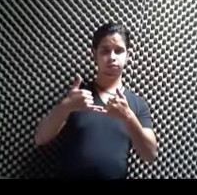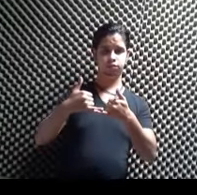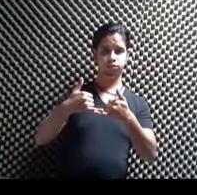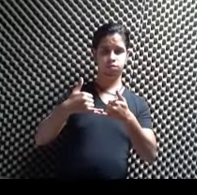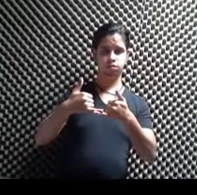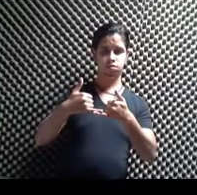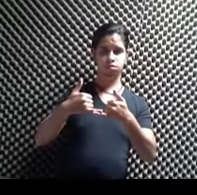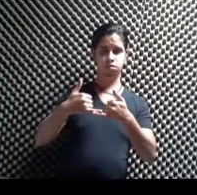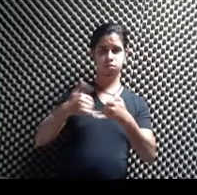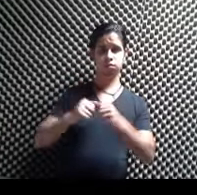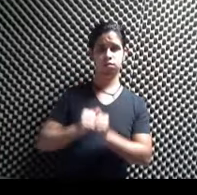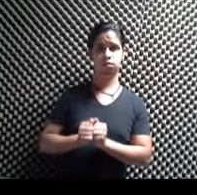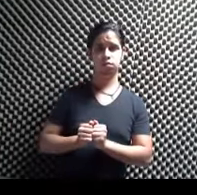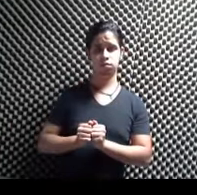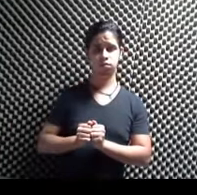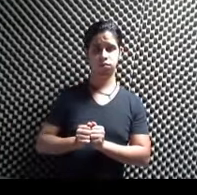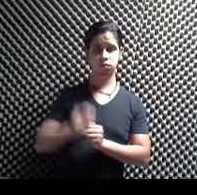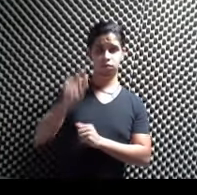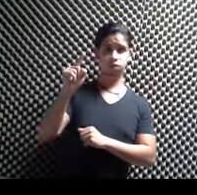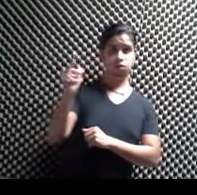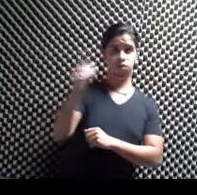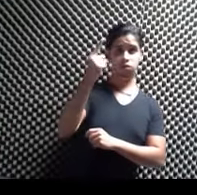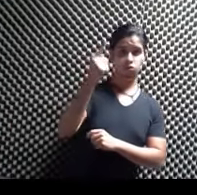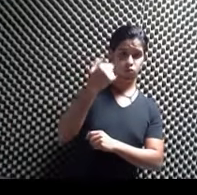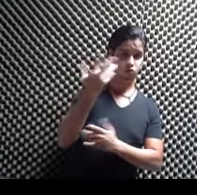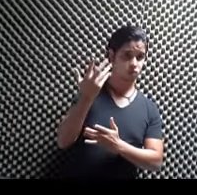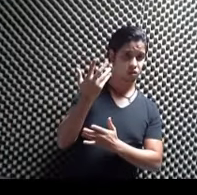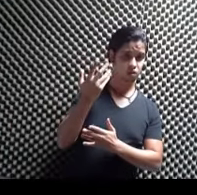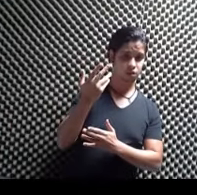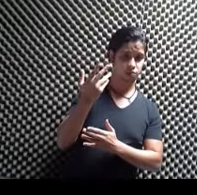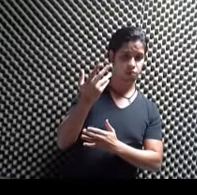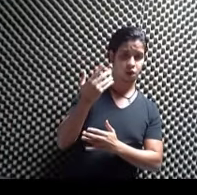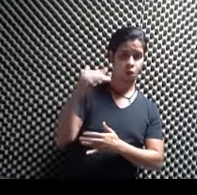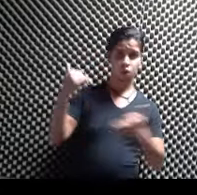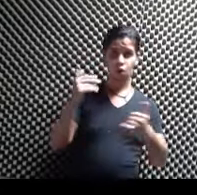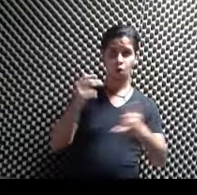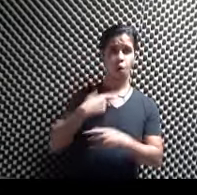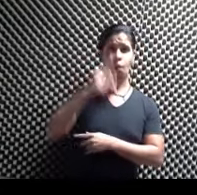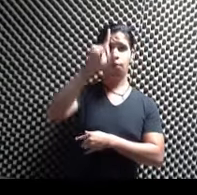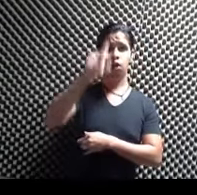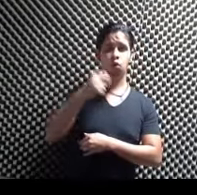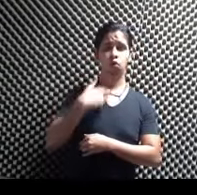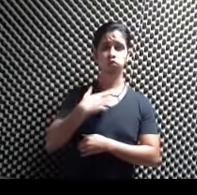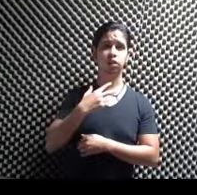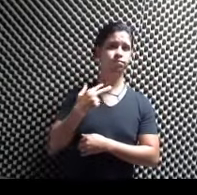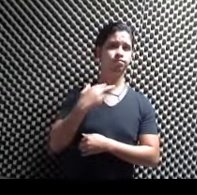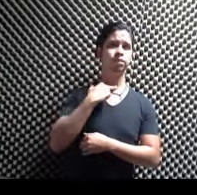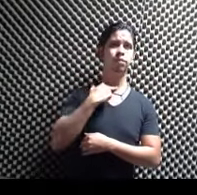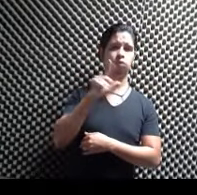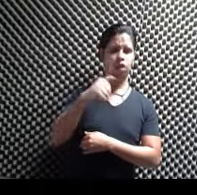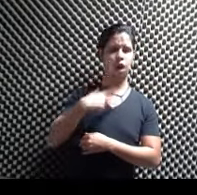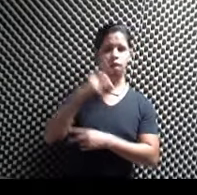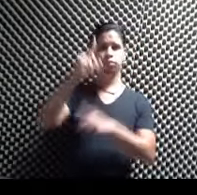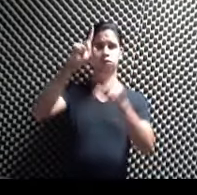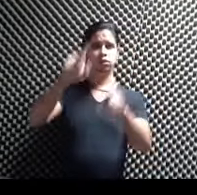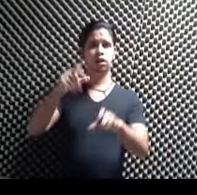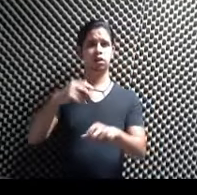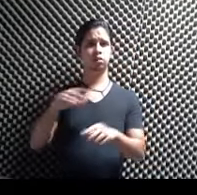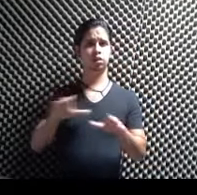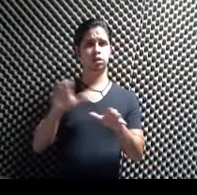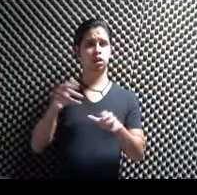las de la viñeta que se llama Preguntas Trampa, que son las preguntas que le hacen las mujeres a los hombres cuando